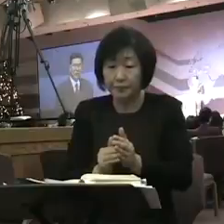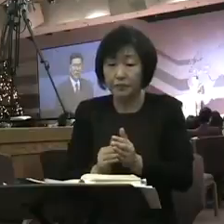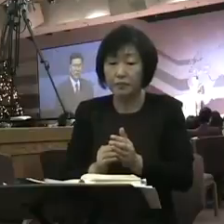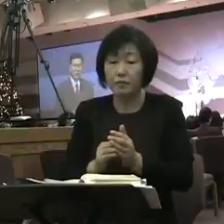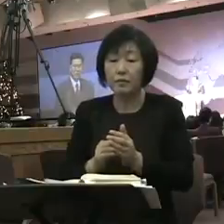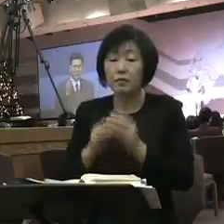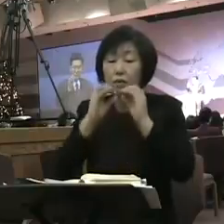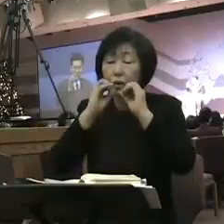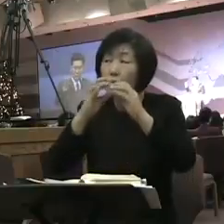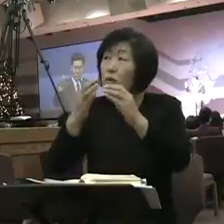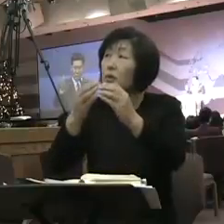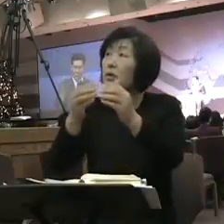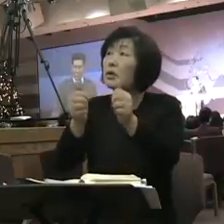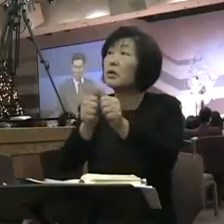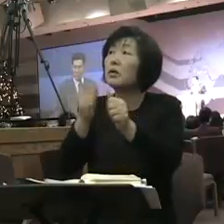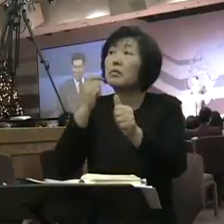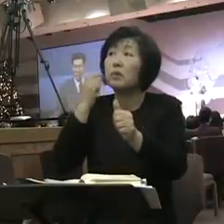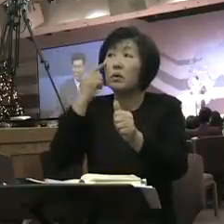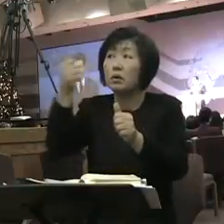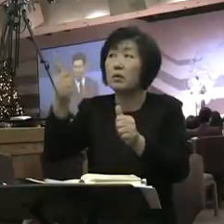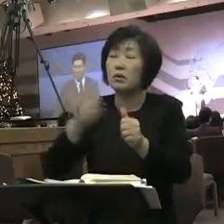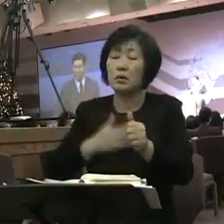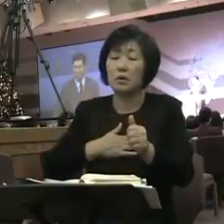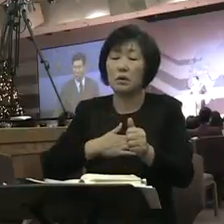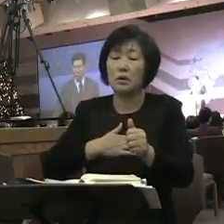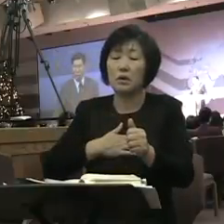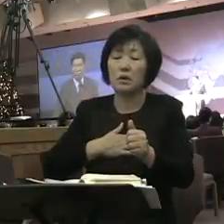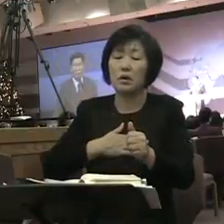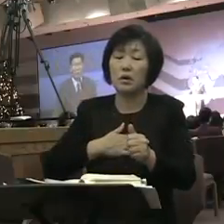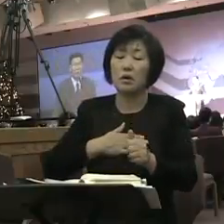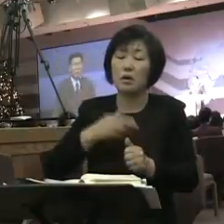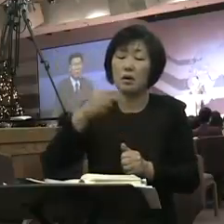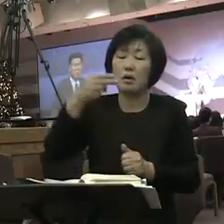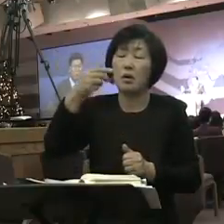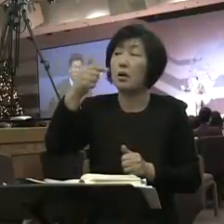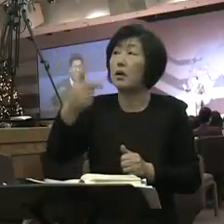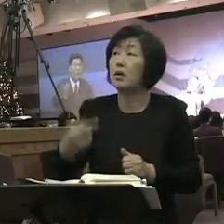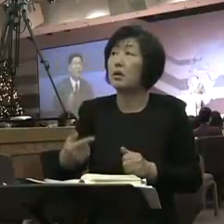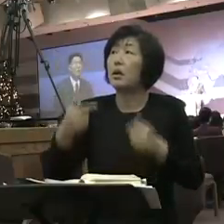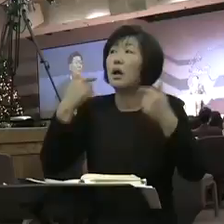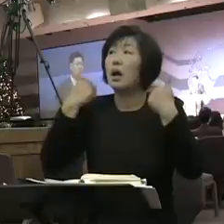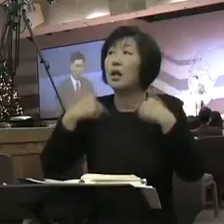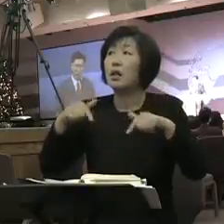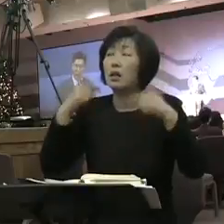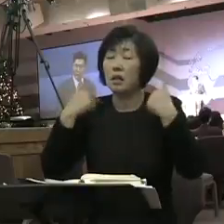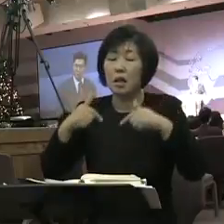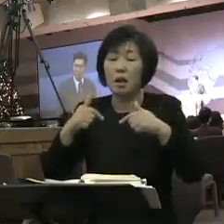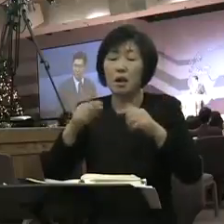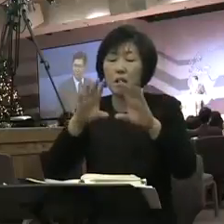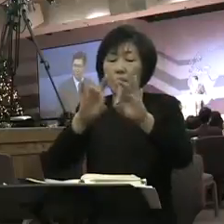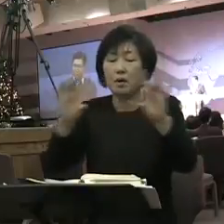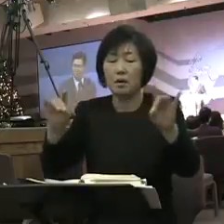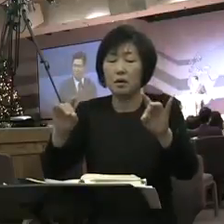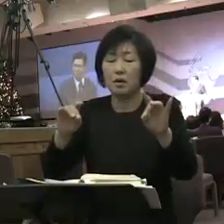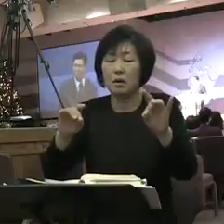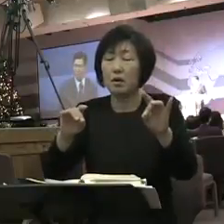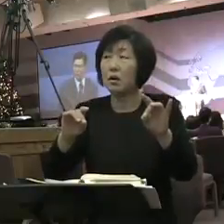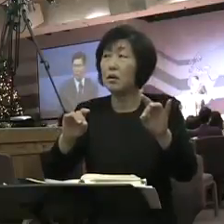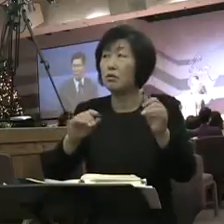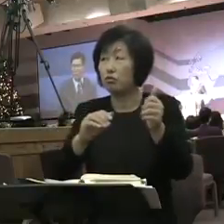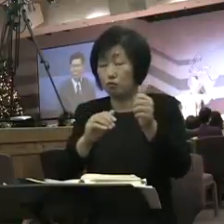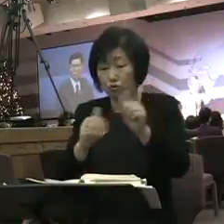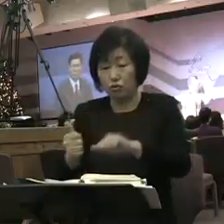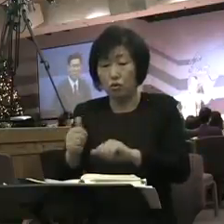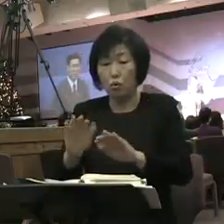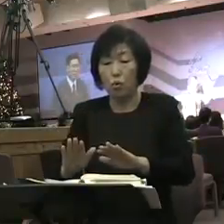훈련하기 위하여 적어놨습니다. 나는 날마다 죽노라. 거울을 들여다보면서 운영하며 나가서 오늘 죽어야 돼.